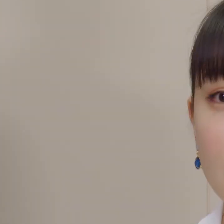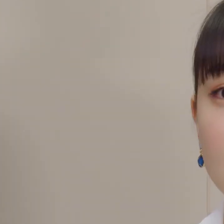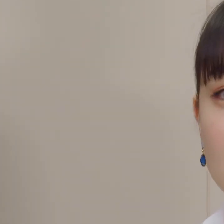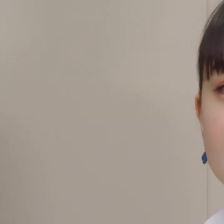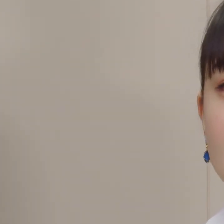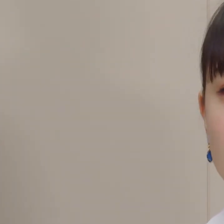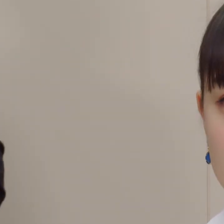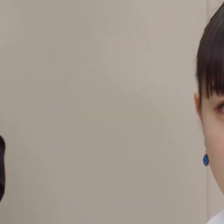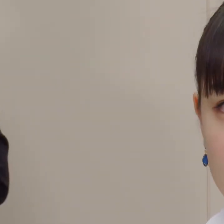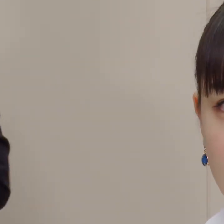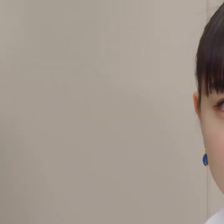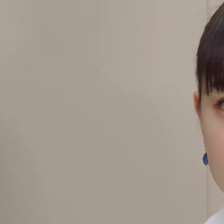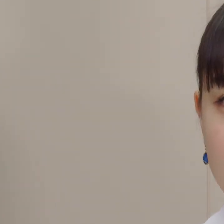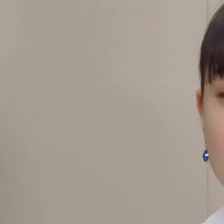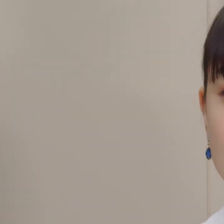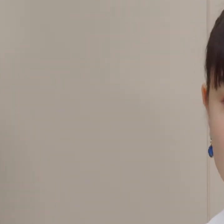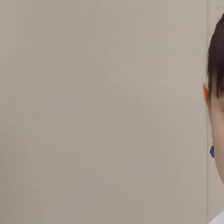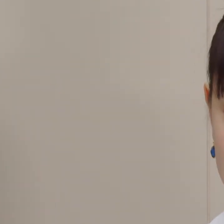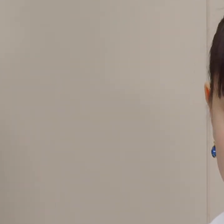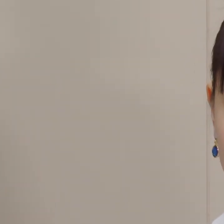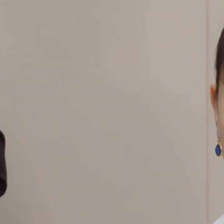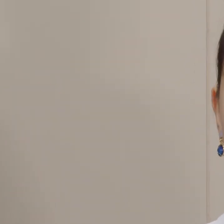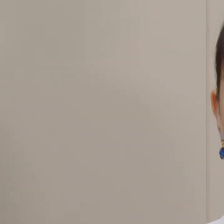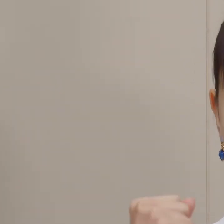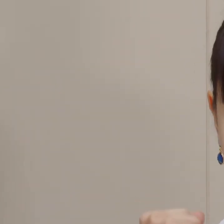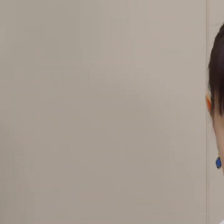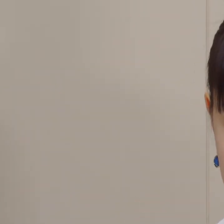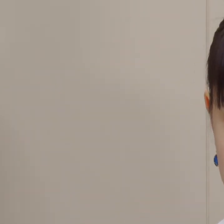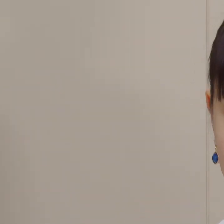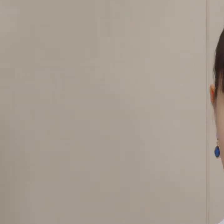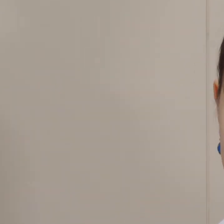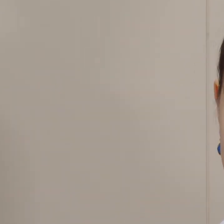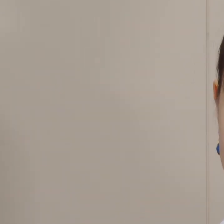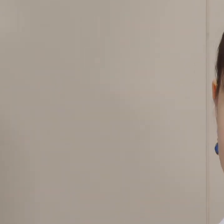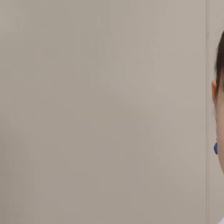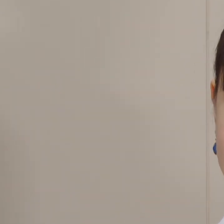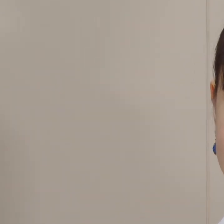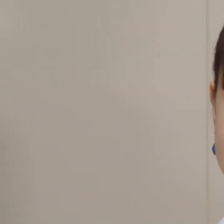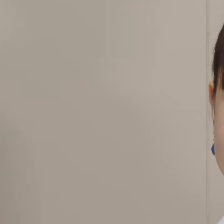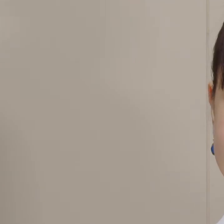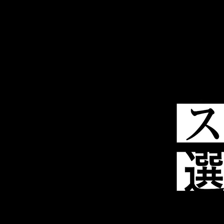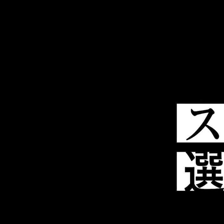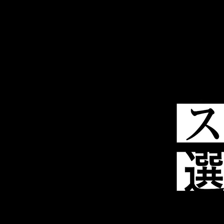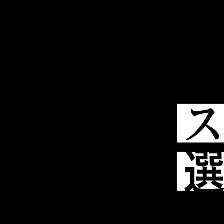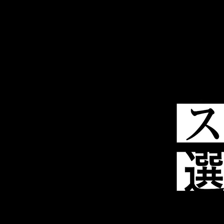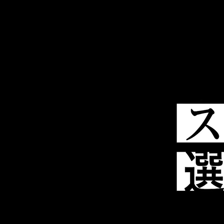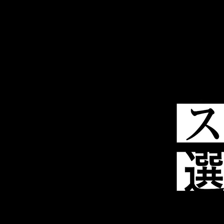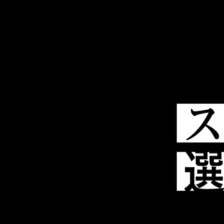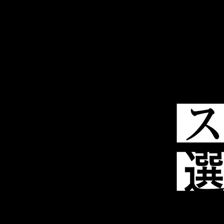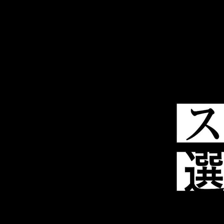。皆さんの力でスイマス島を倒しましょう。